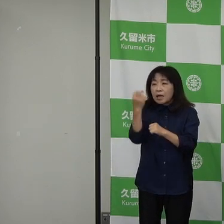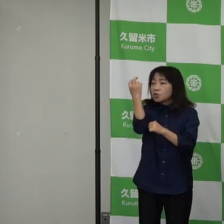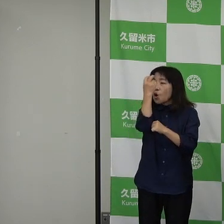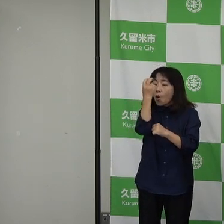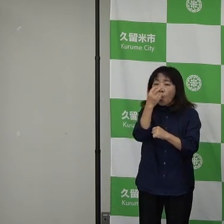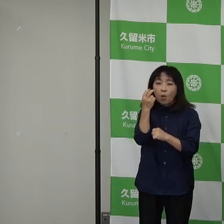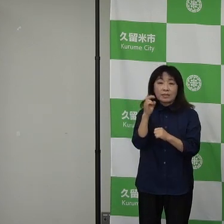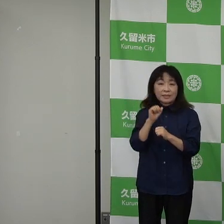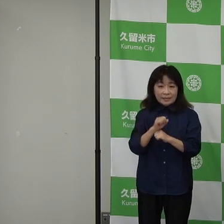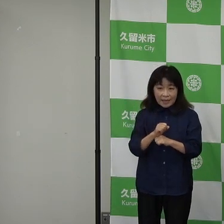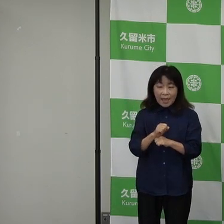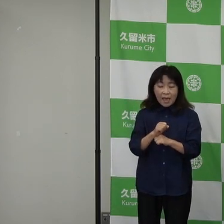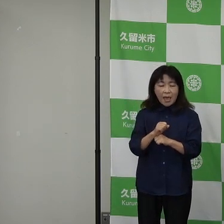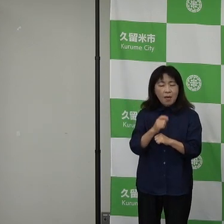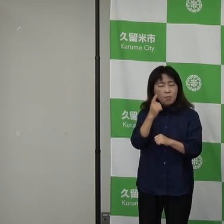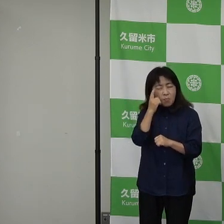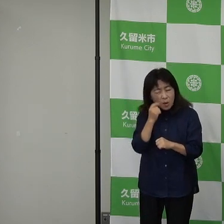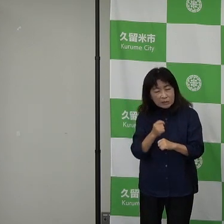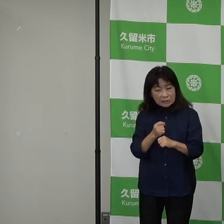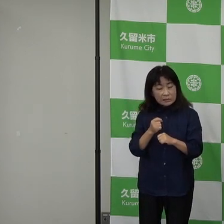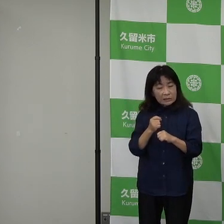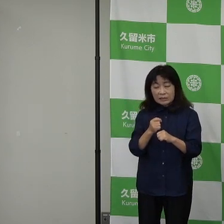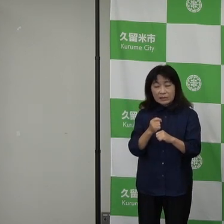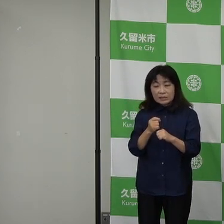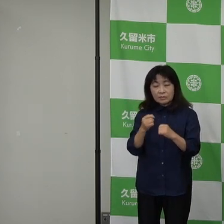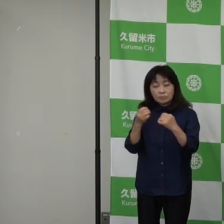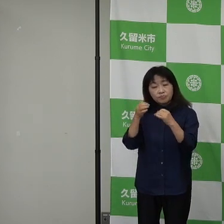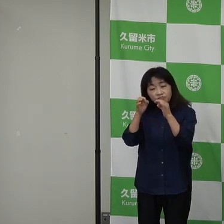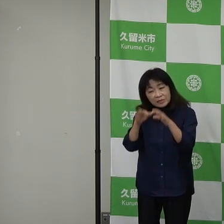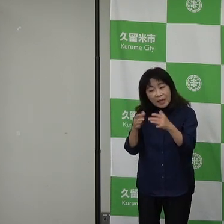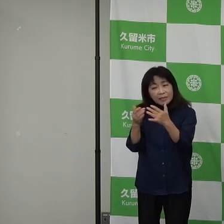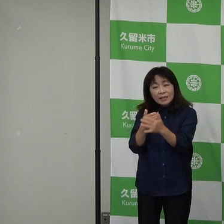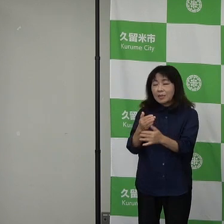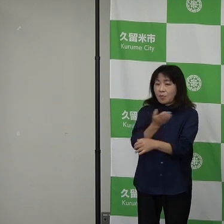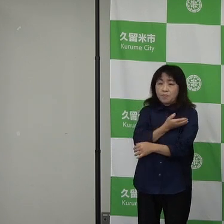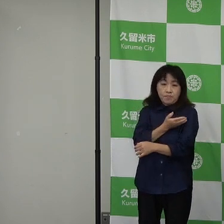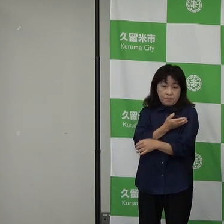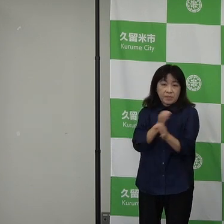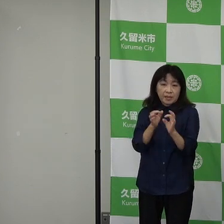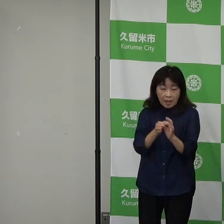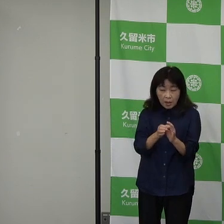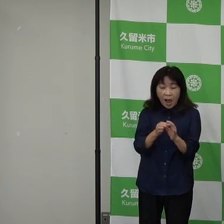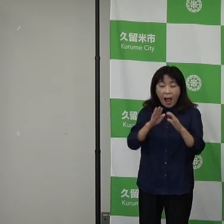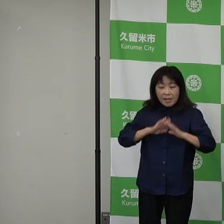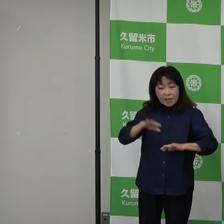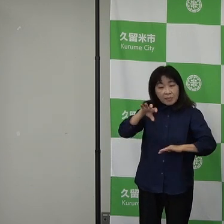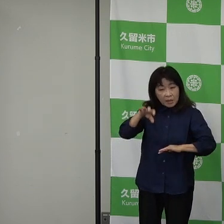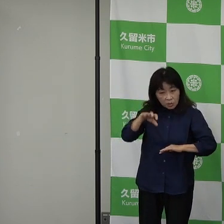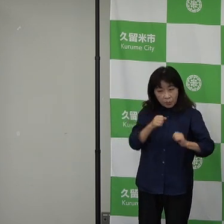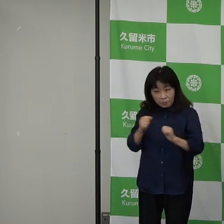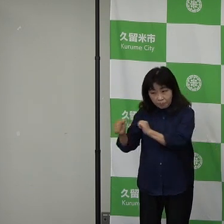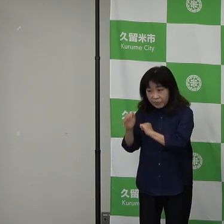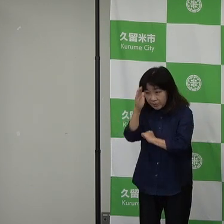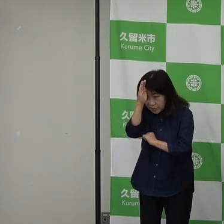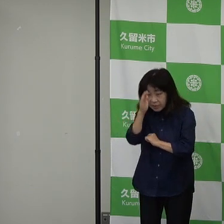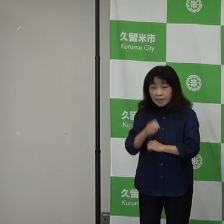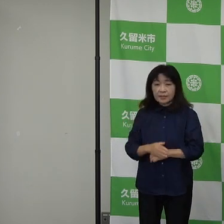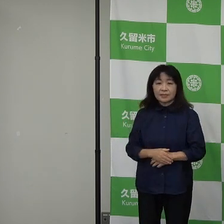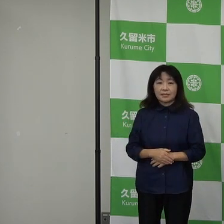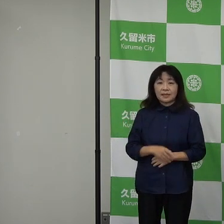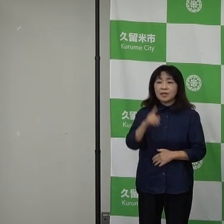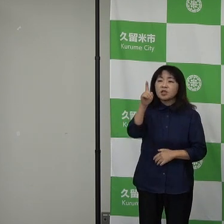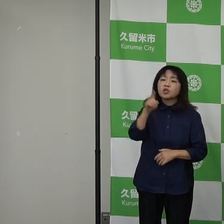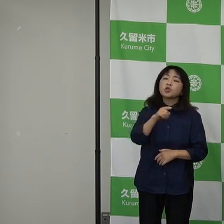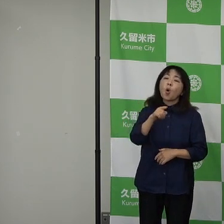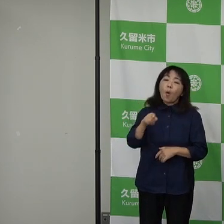し、空振りでもいいので、早めに安全な場所へ避難をお願いします。人には自分